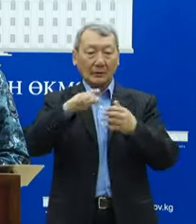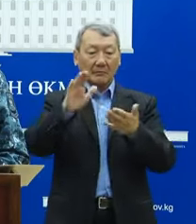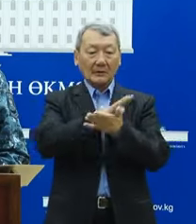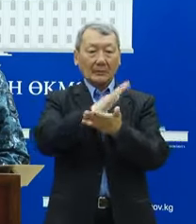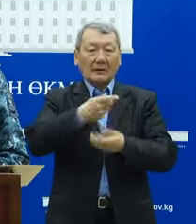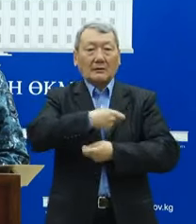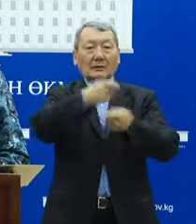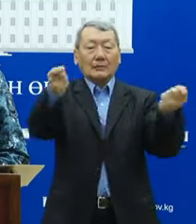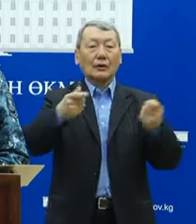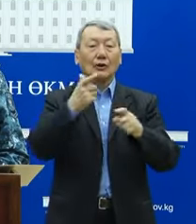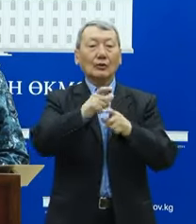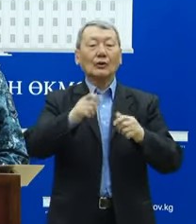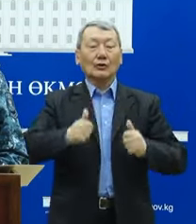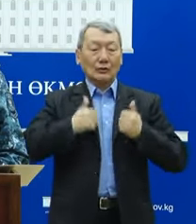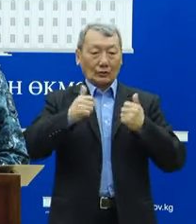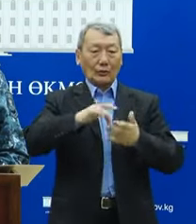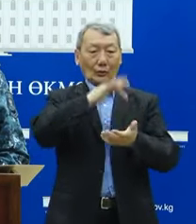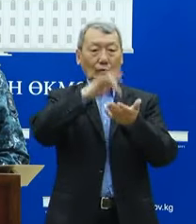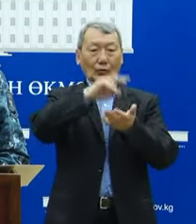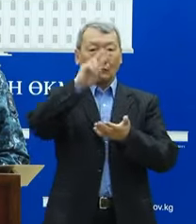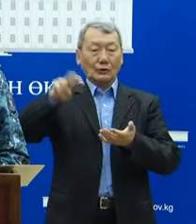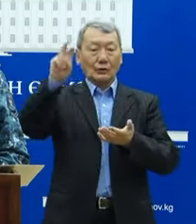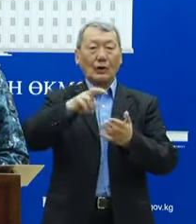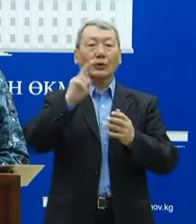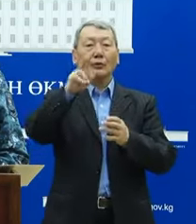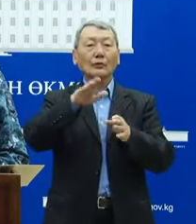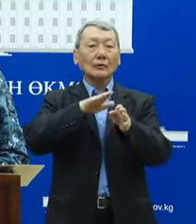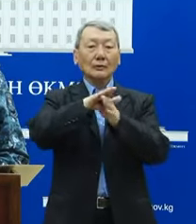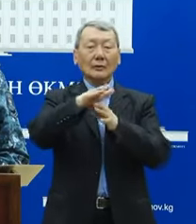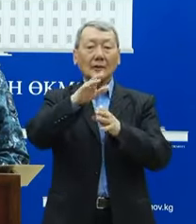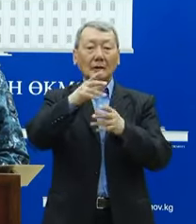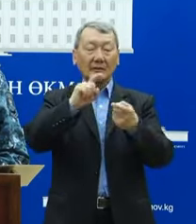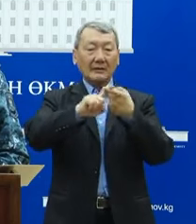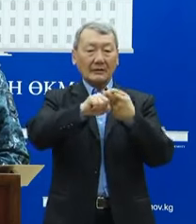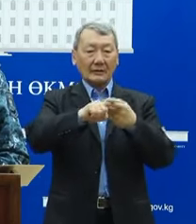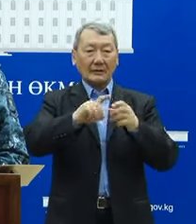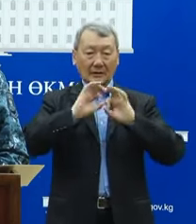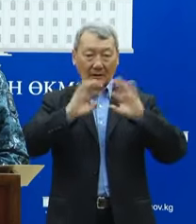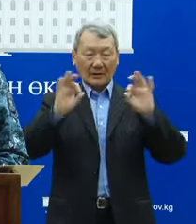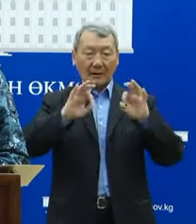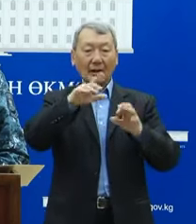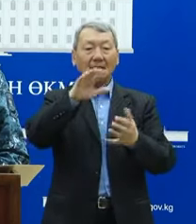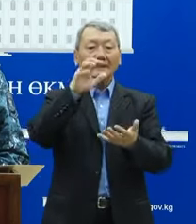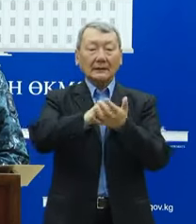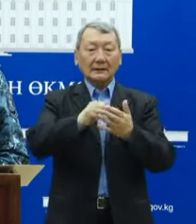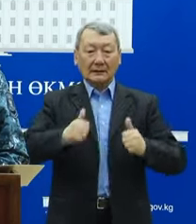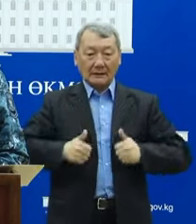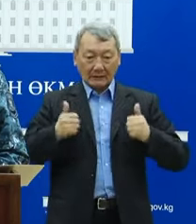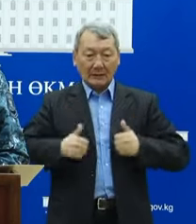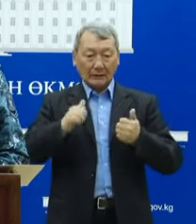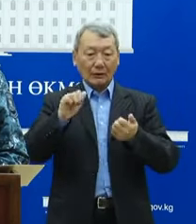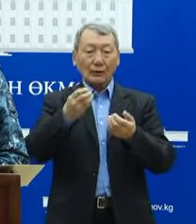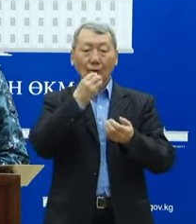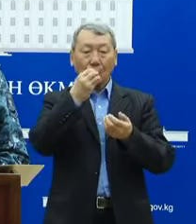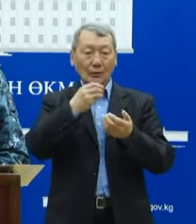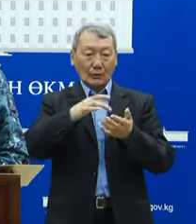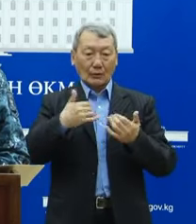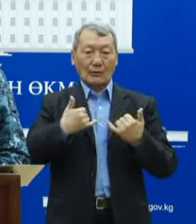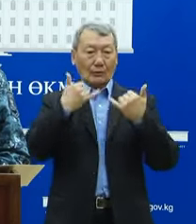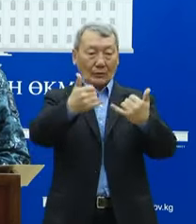раздают тем, кто трудится во благо нашего города, кто осуществляет дезинфекцию на улицах, занимается доставкой продуктов в